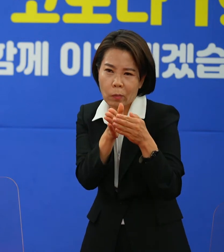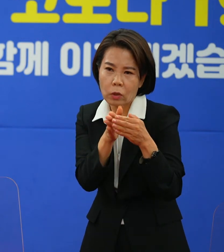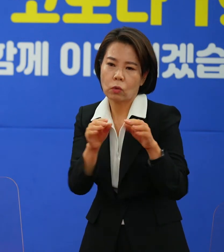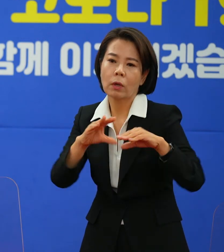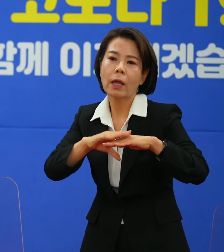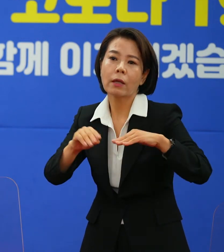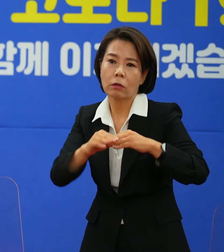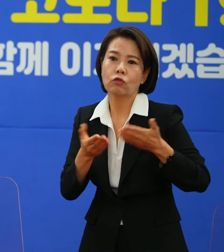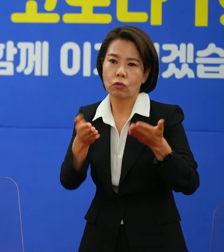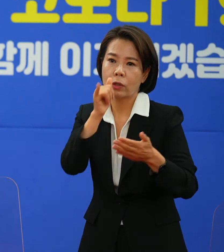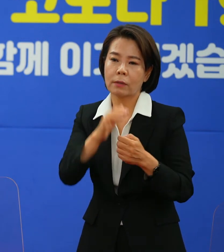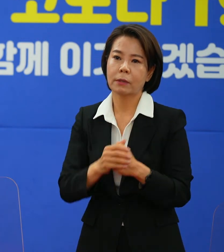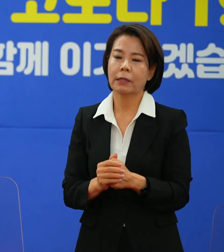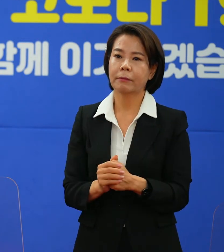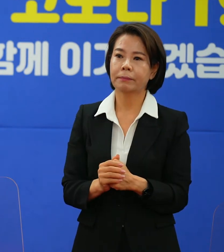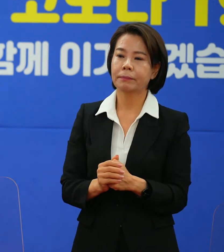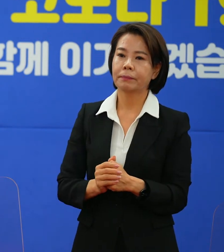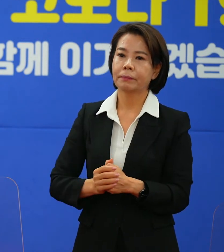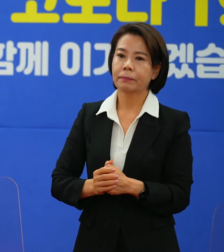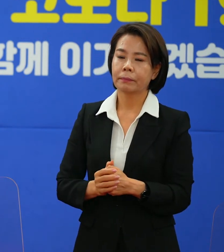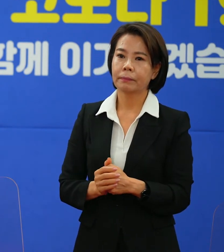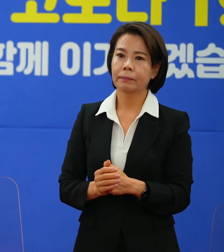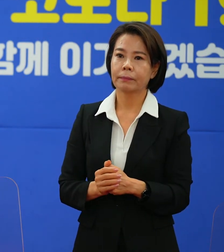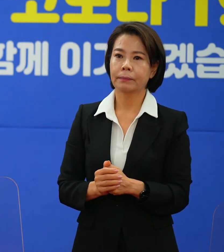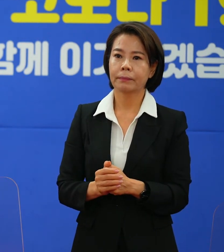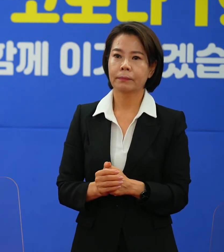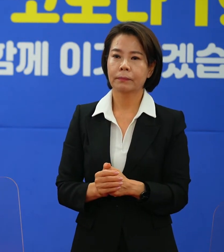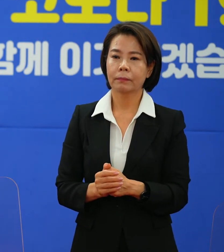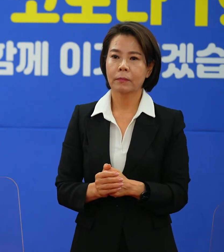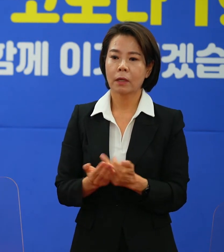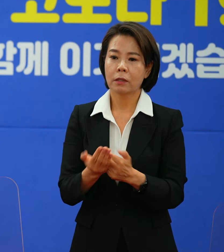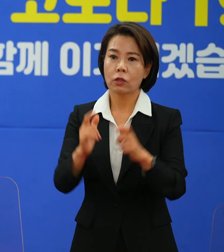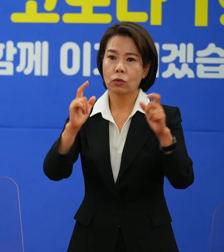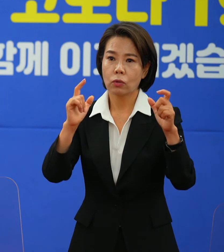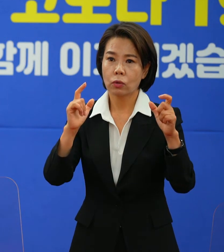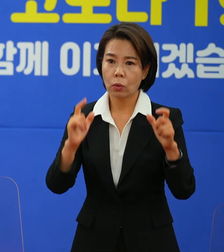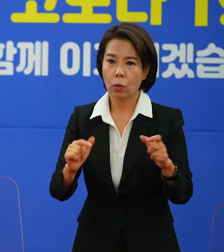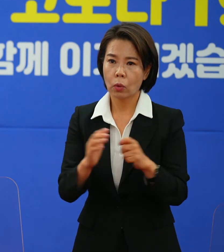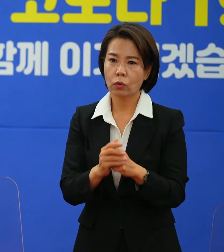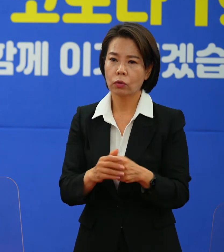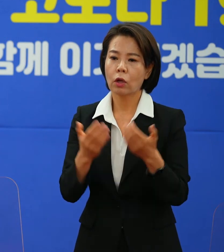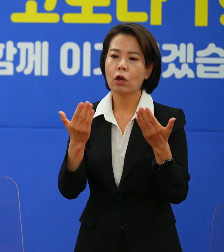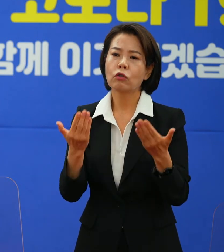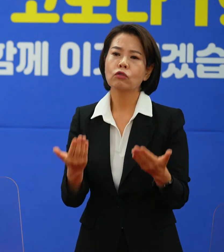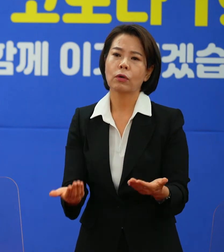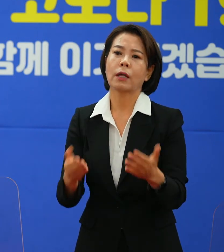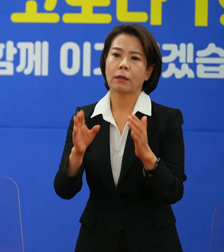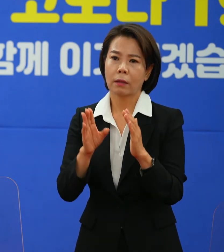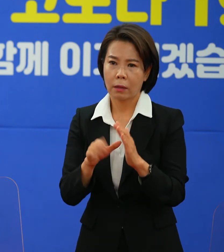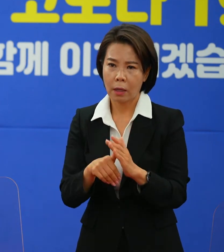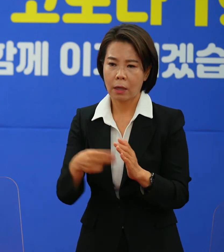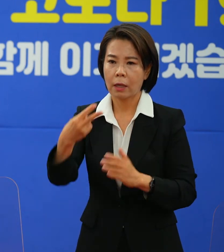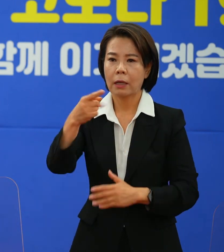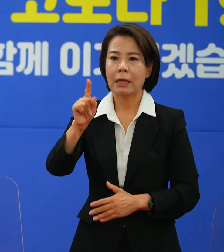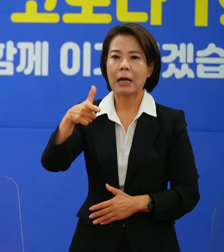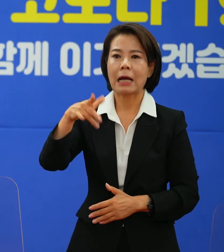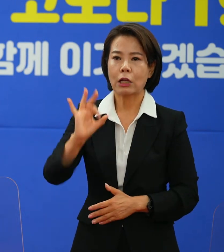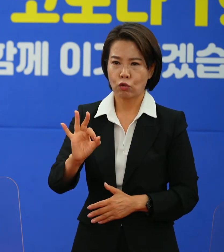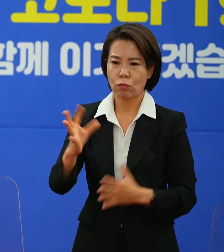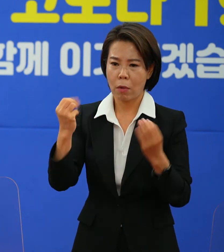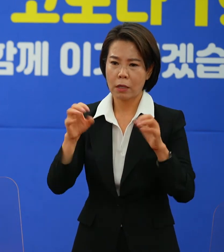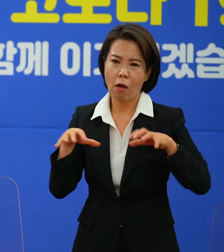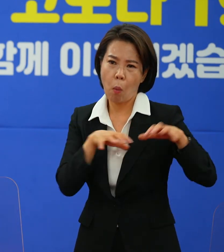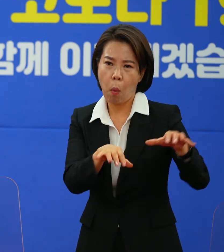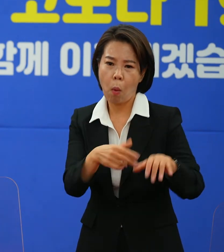완화하고 있습니다. 이와 함께 우리 도는 본격적인 휴가철을 맞아 다중이 모이는